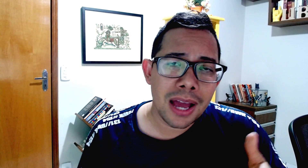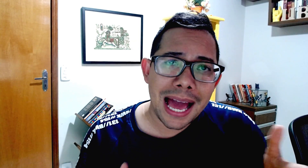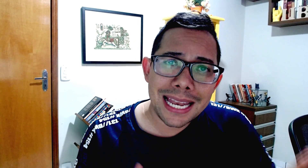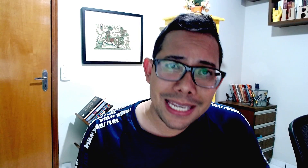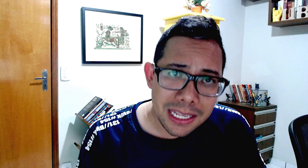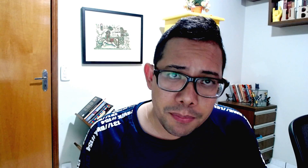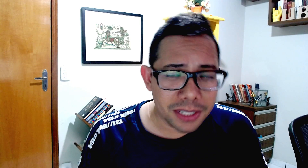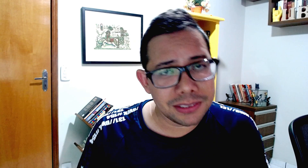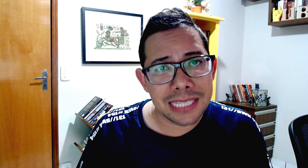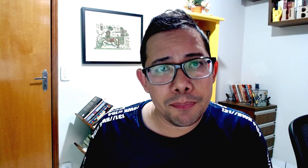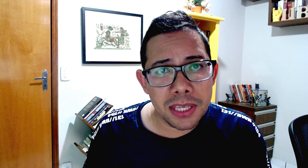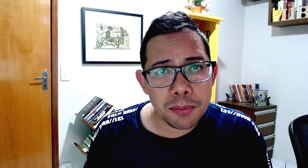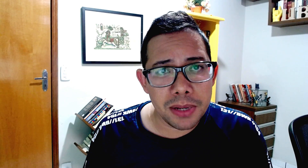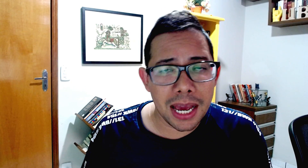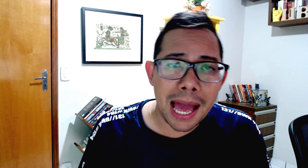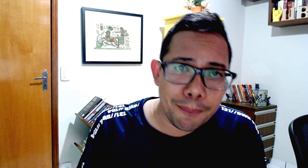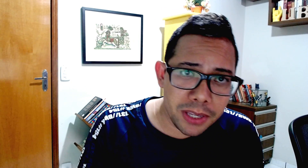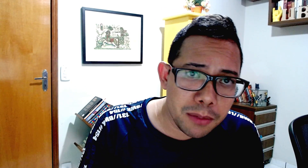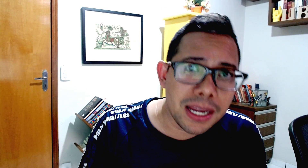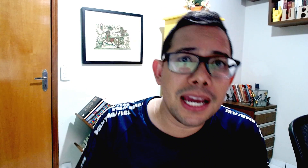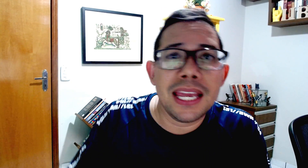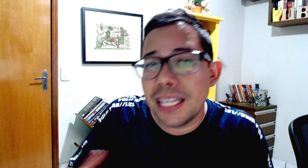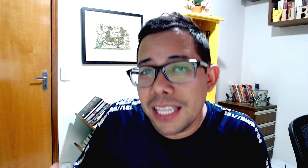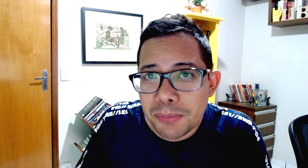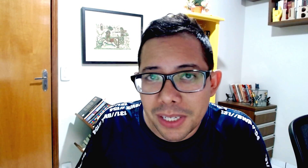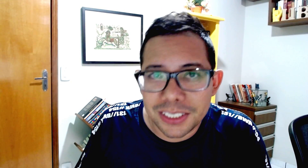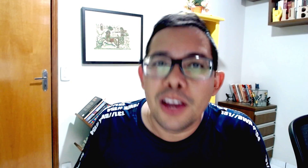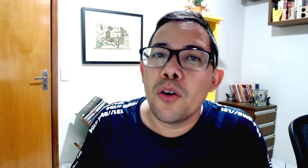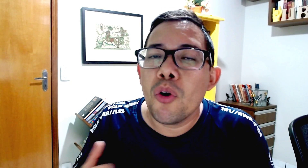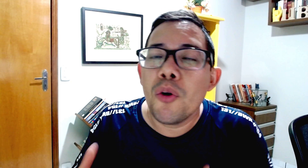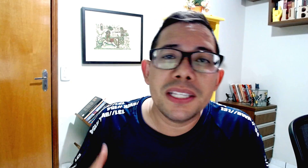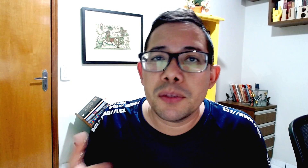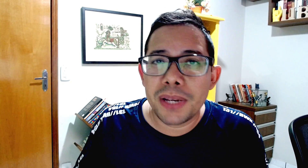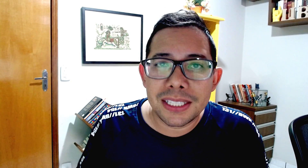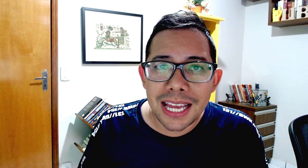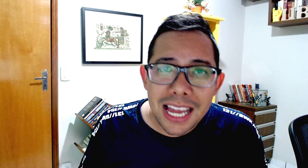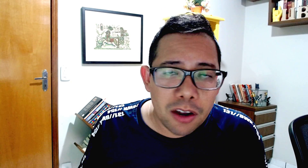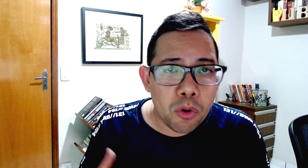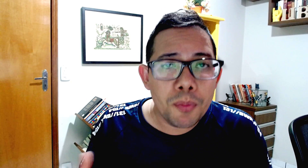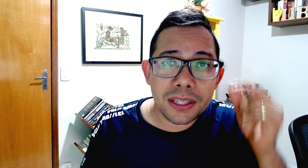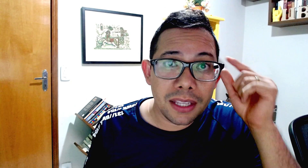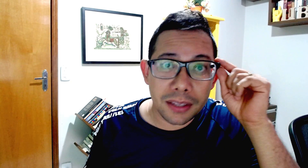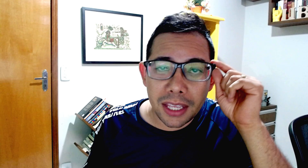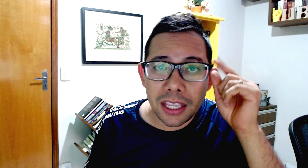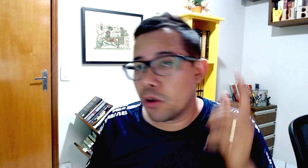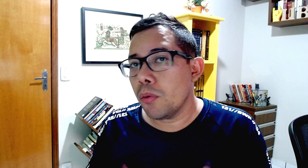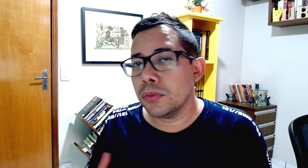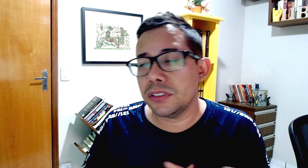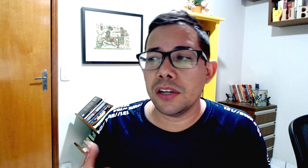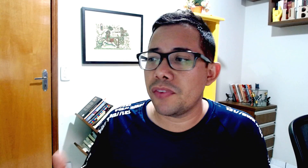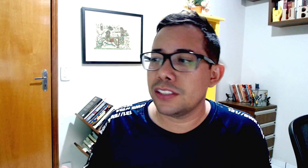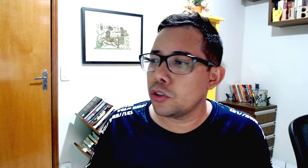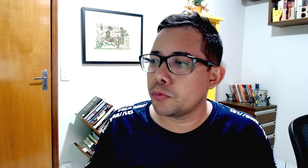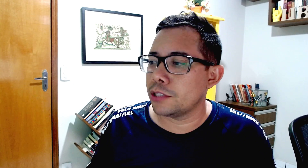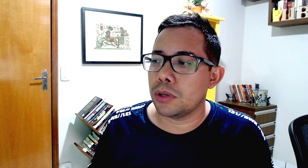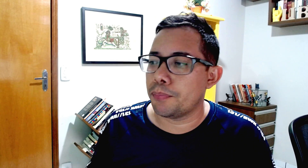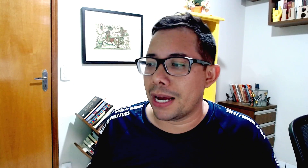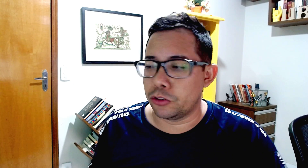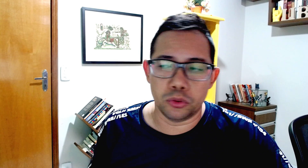a Libras na Bíblia, a Bíblia em Libras, como interpretar, como entender, como ser, fazer os passo a passos.